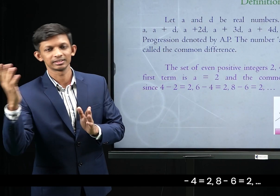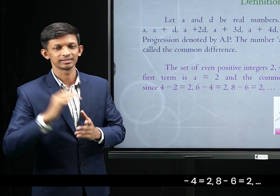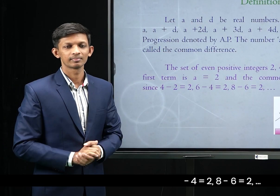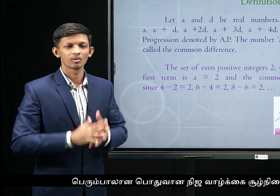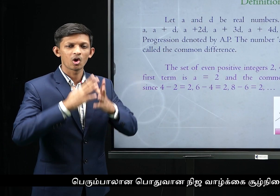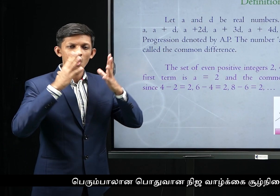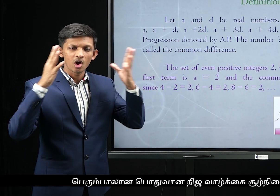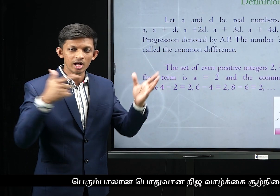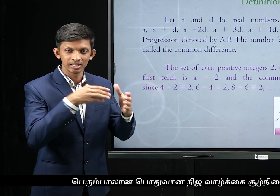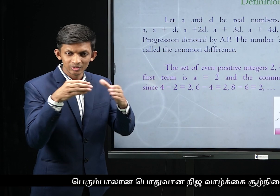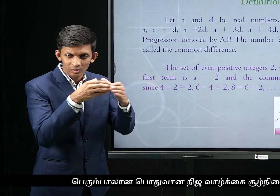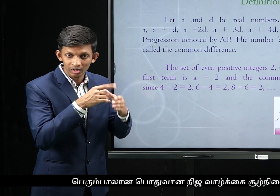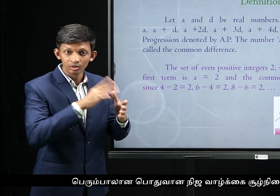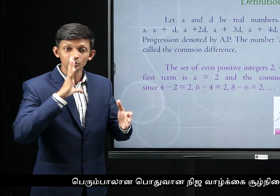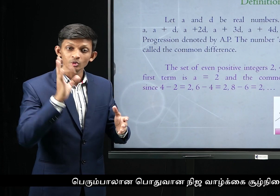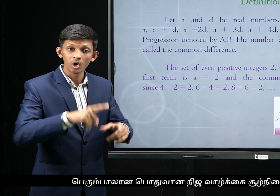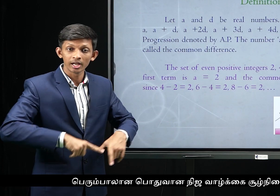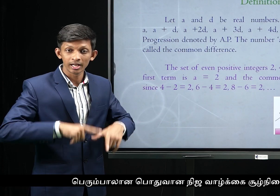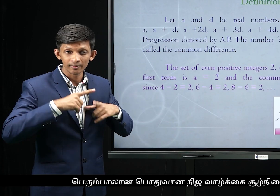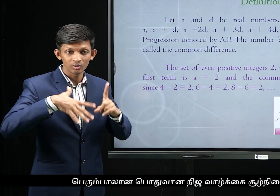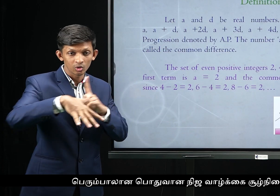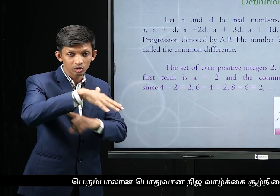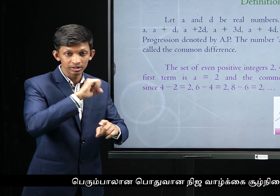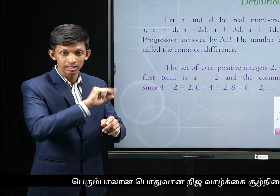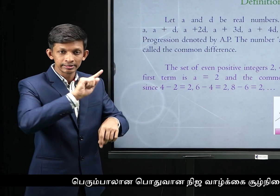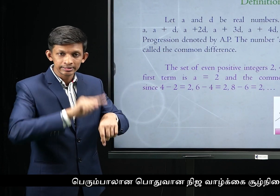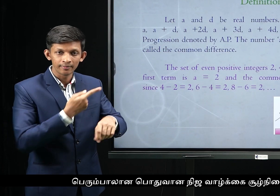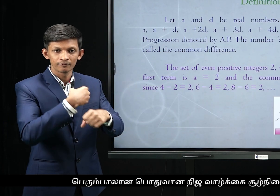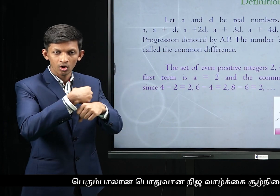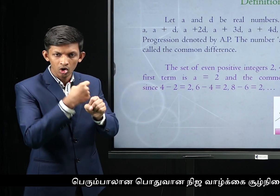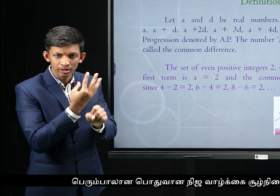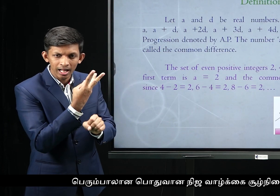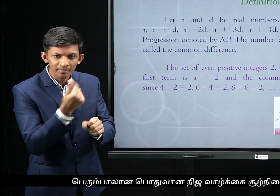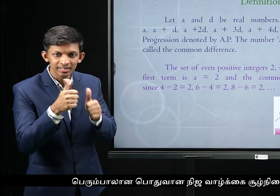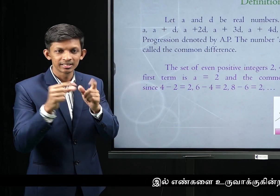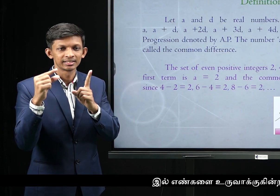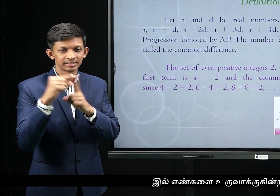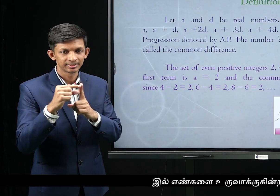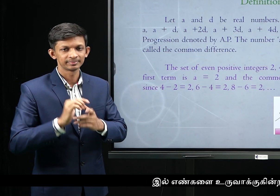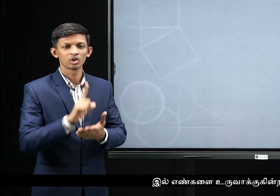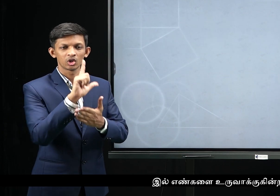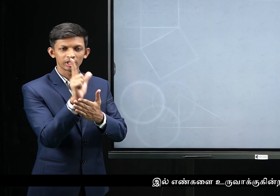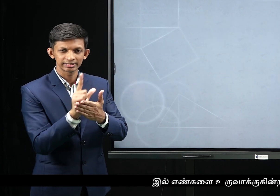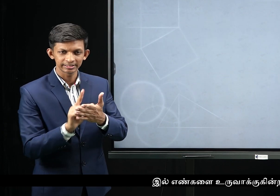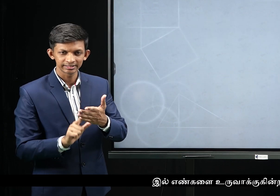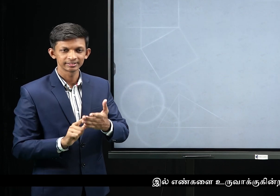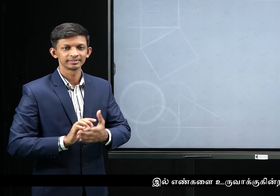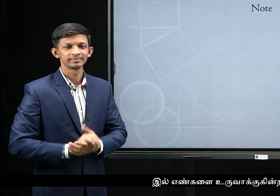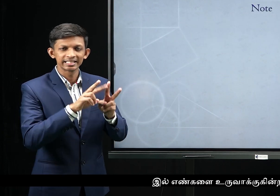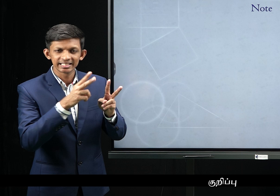2. பெரும்பாலான பொதுவான நிஜ வாழ்க்கை சூழ்நிலைகள் பெரும்பாலும் APயில் எண்களை உருவாக்குகின்றன.